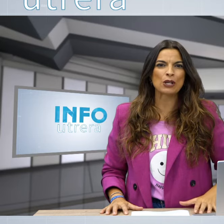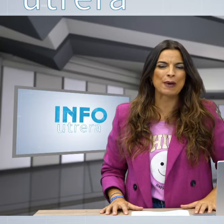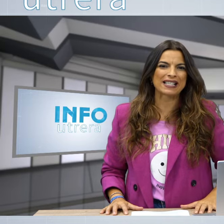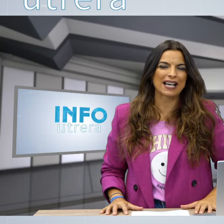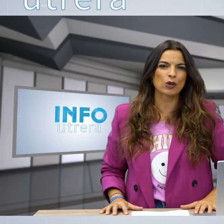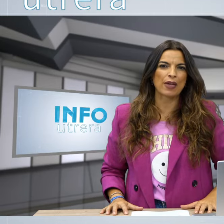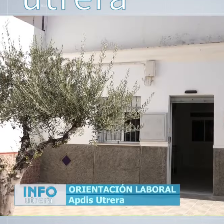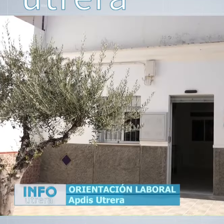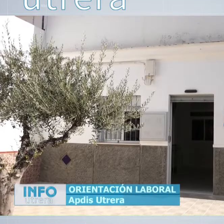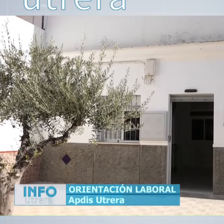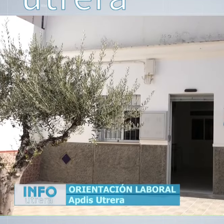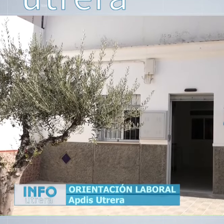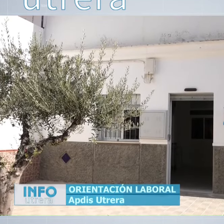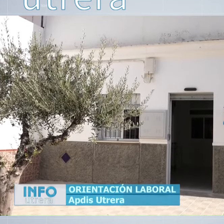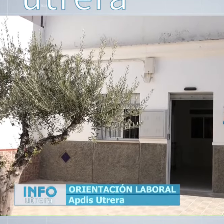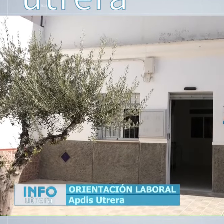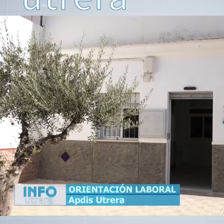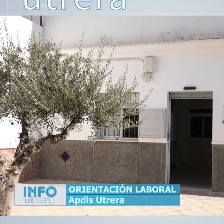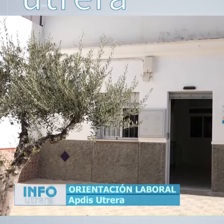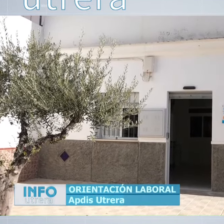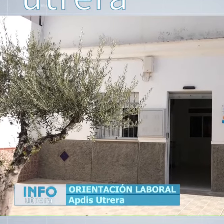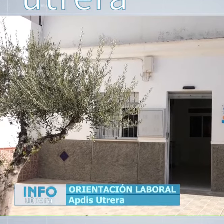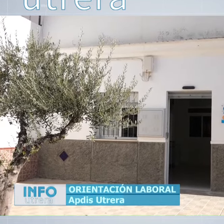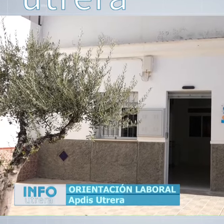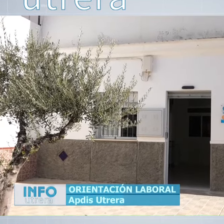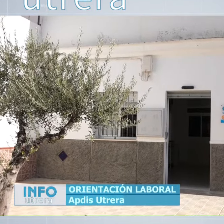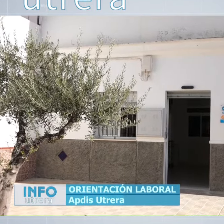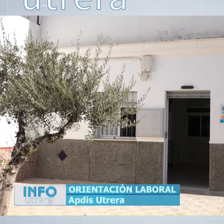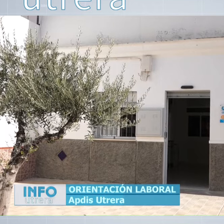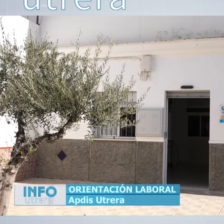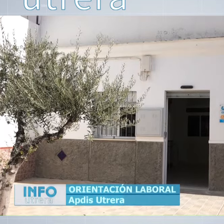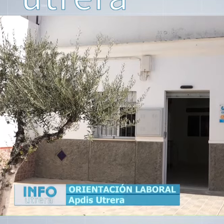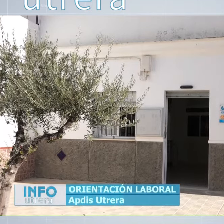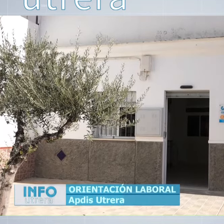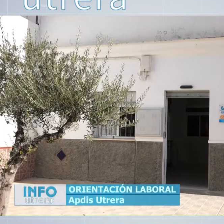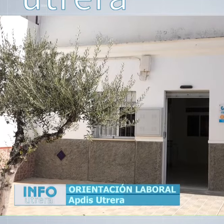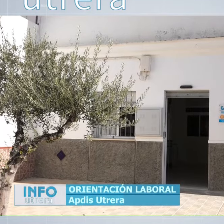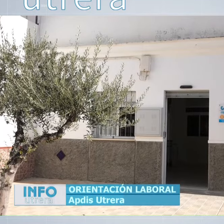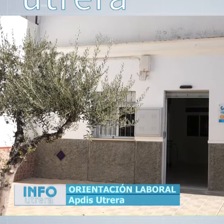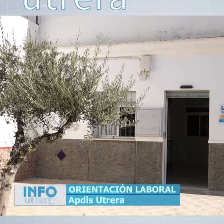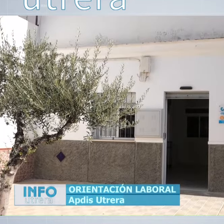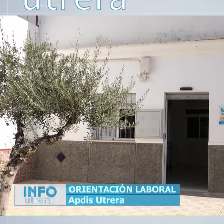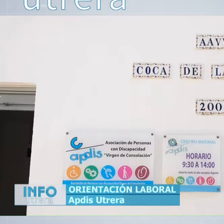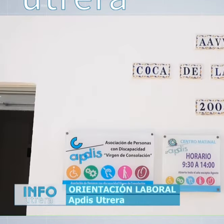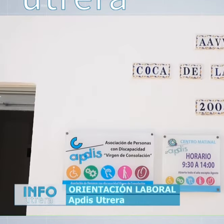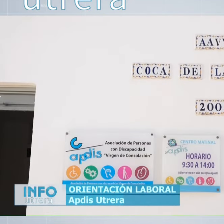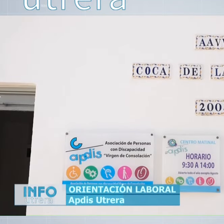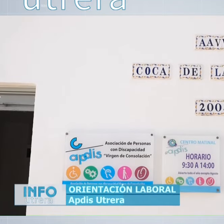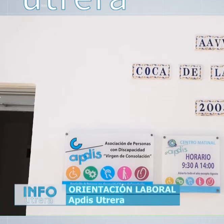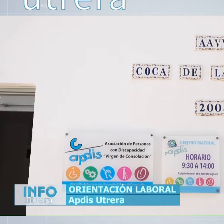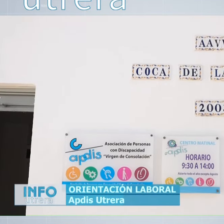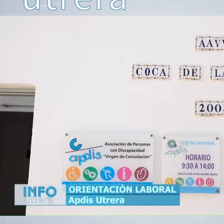la que ha puesto en marcha la Asociación de Personas con Discapacidad Virgen del Consuelo de Utrera, ABDIS, que esta misma mañana de jueves